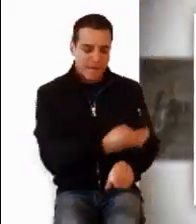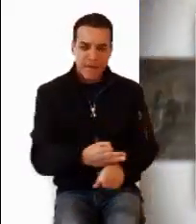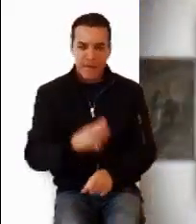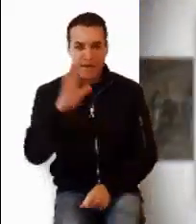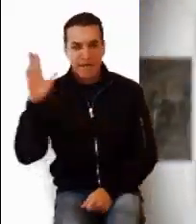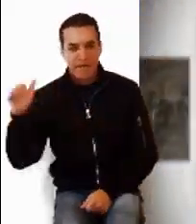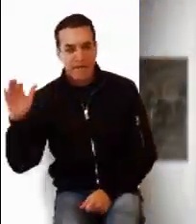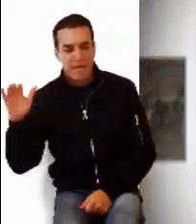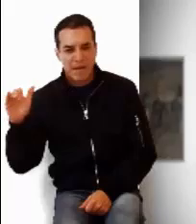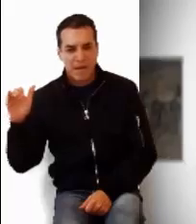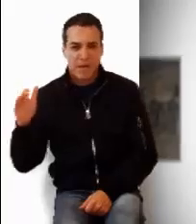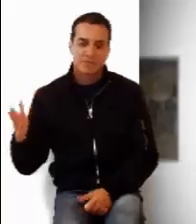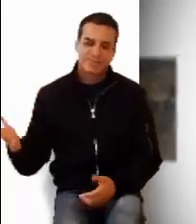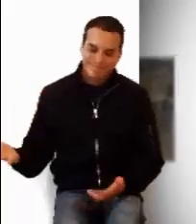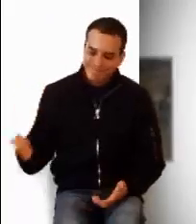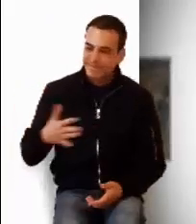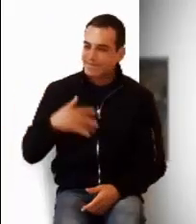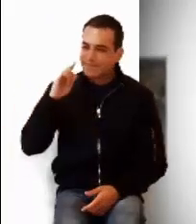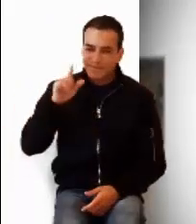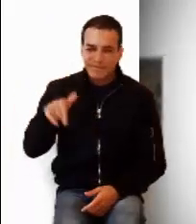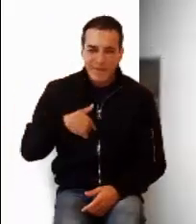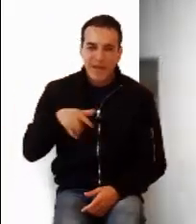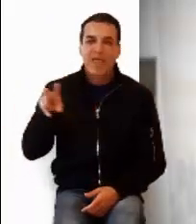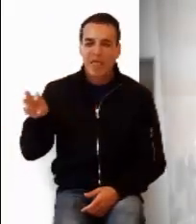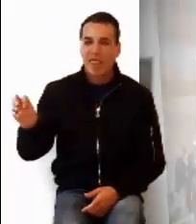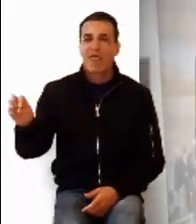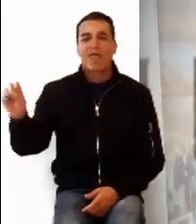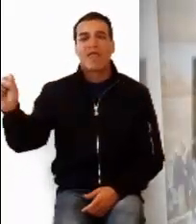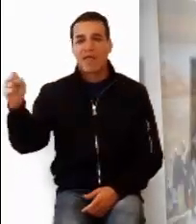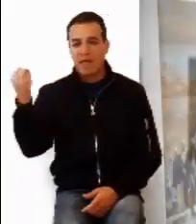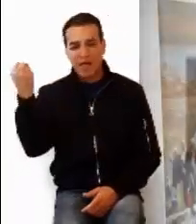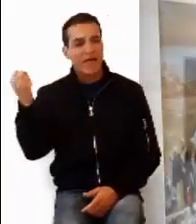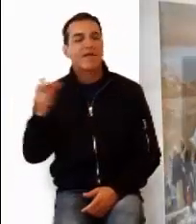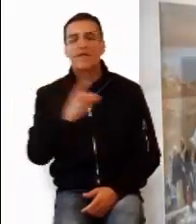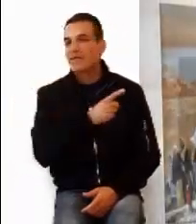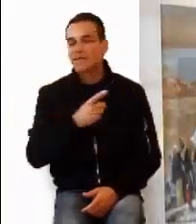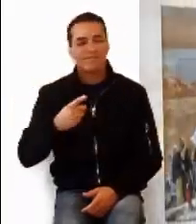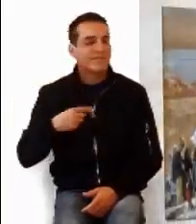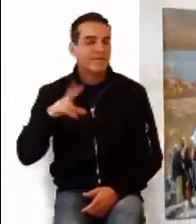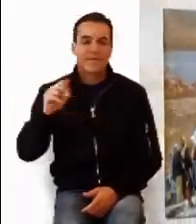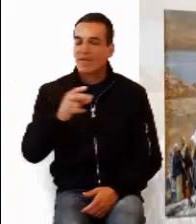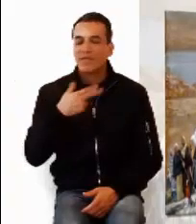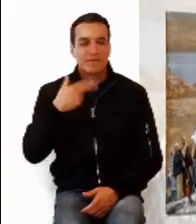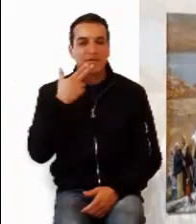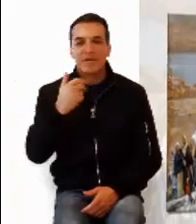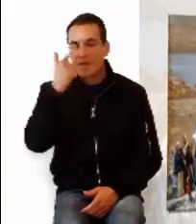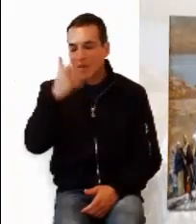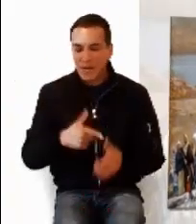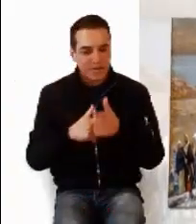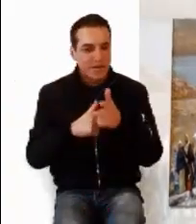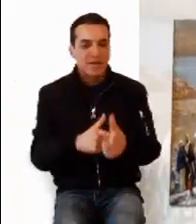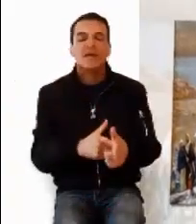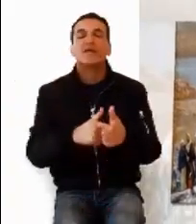contestó: "El que empuña el arado y mira hacia atrás no sirve para el reino de Dios".